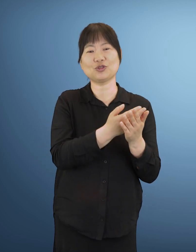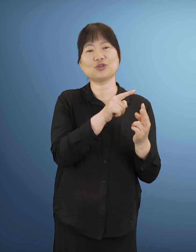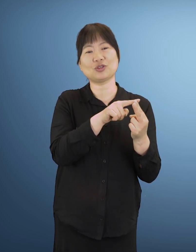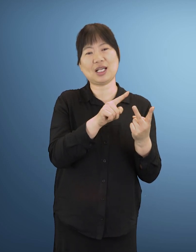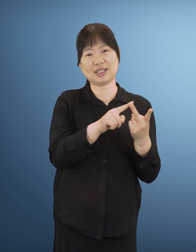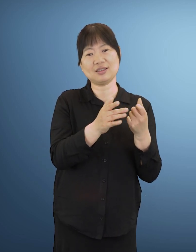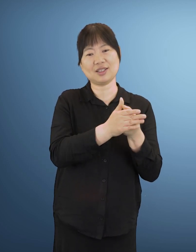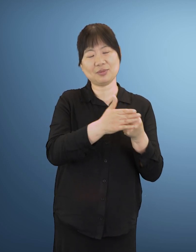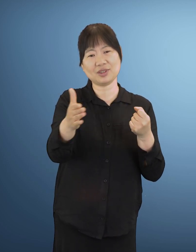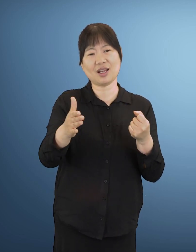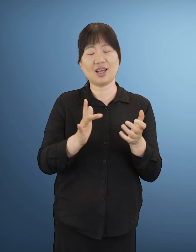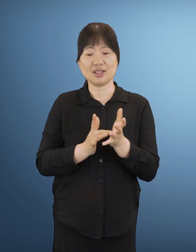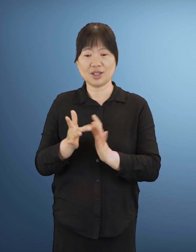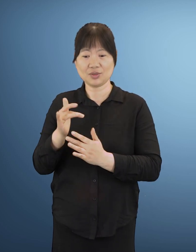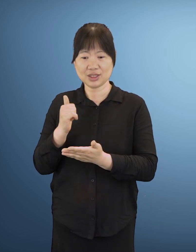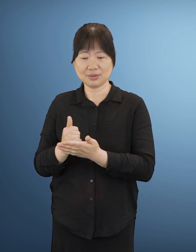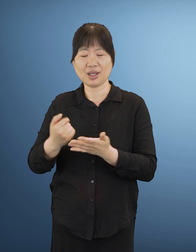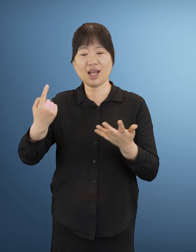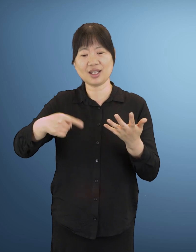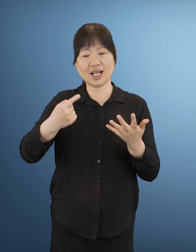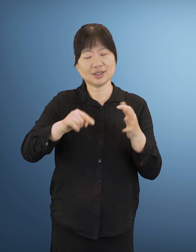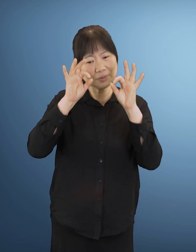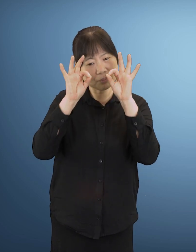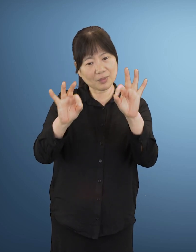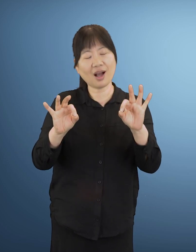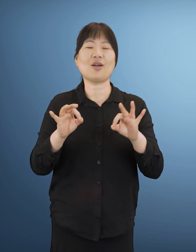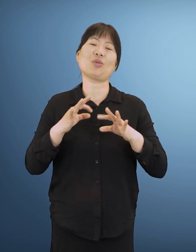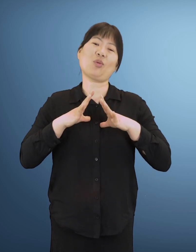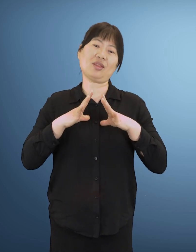때문입니다. 예수님의 가르침에 놀라고,